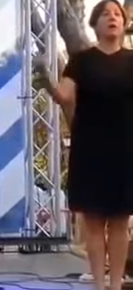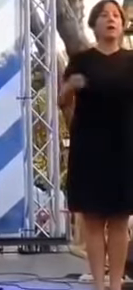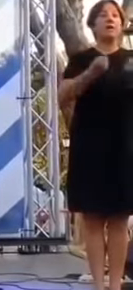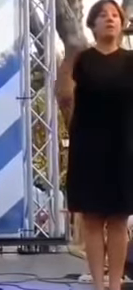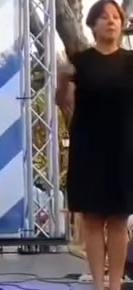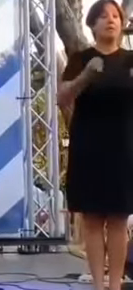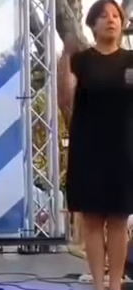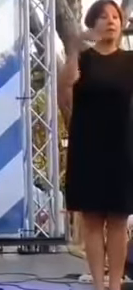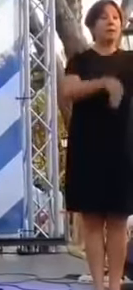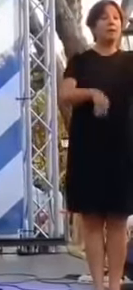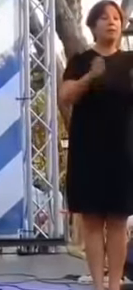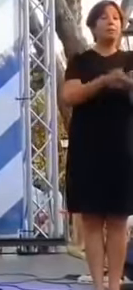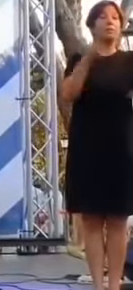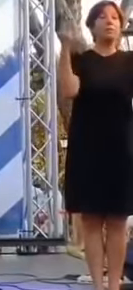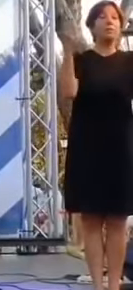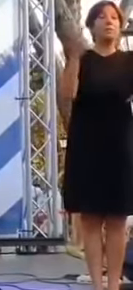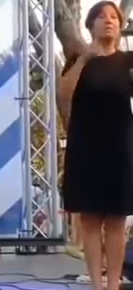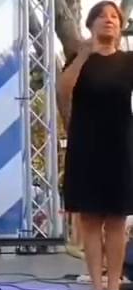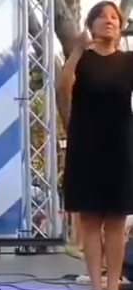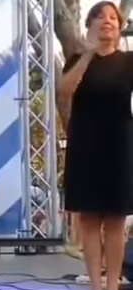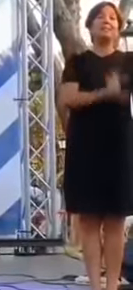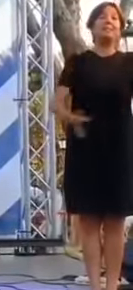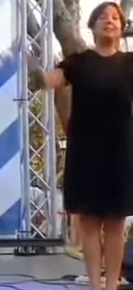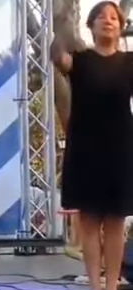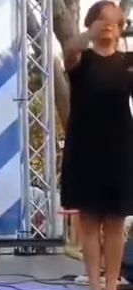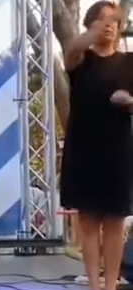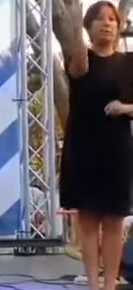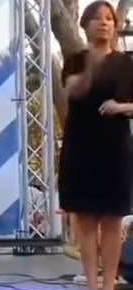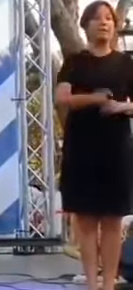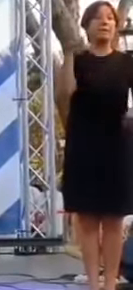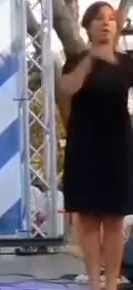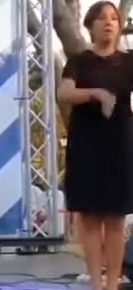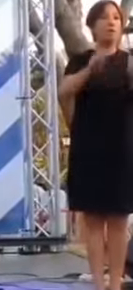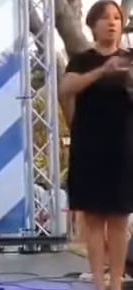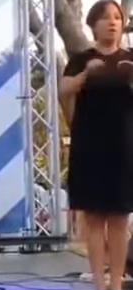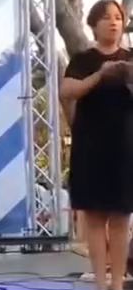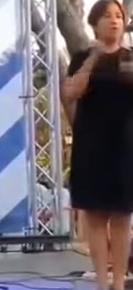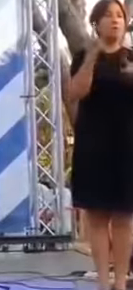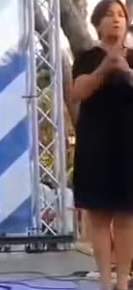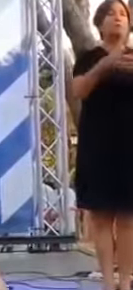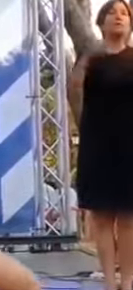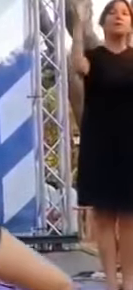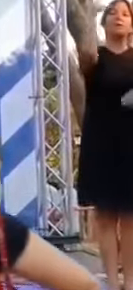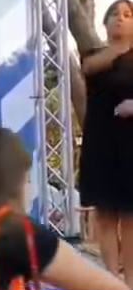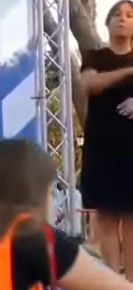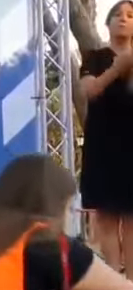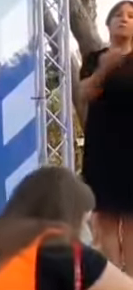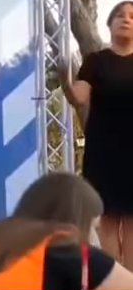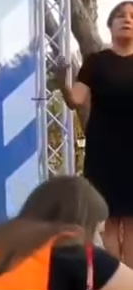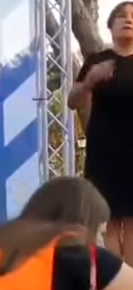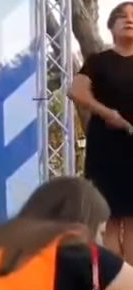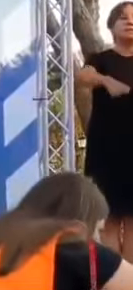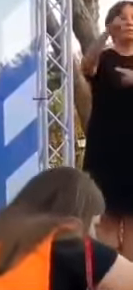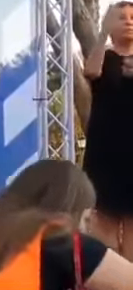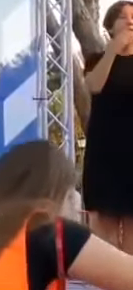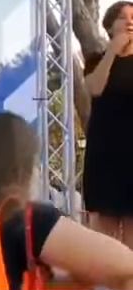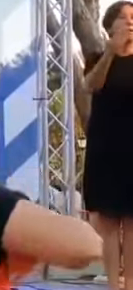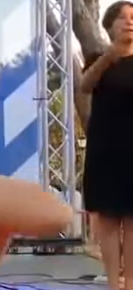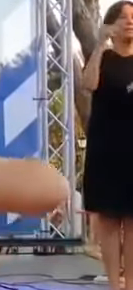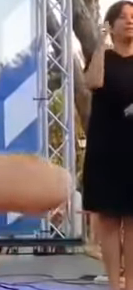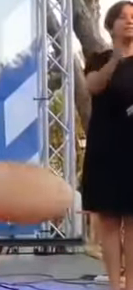elettorale importante alle porte, si vota in 7 regioni in Italia e quindi comprendiamo perfettamente, e per questo ancora di più